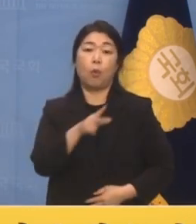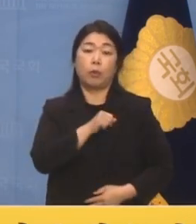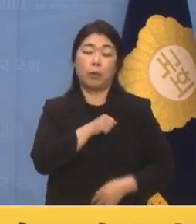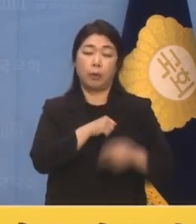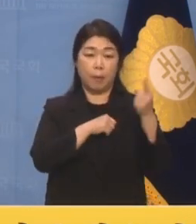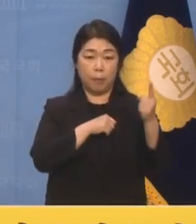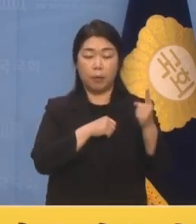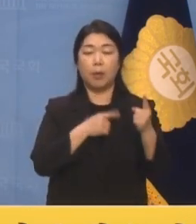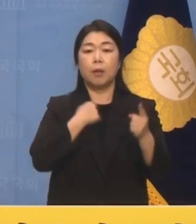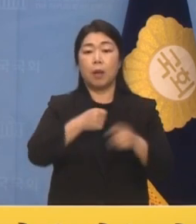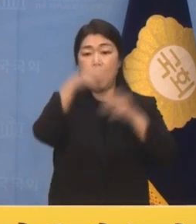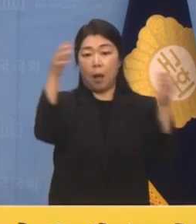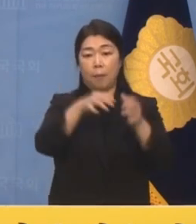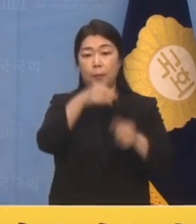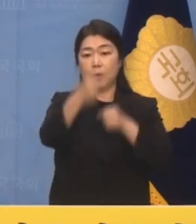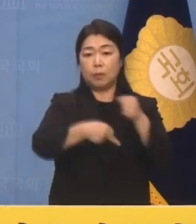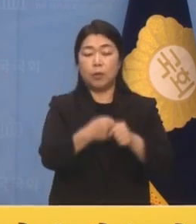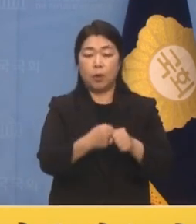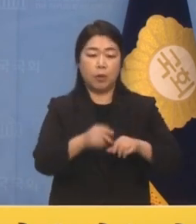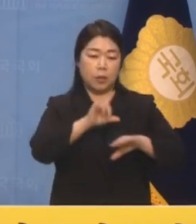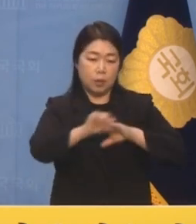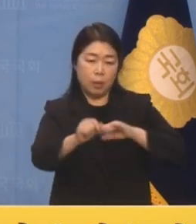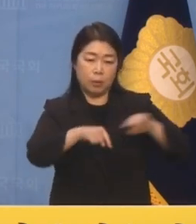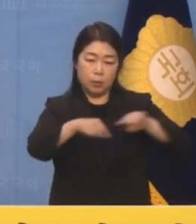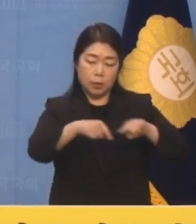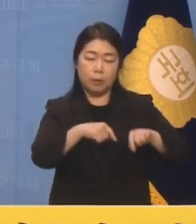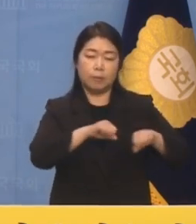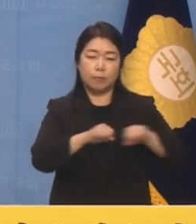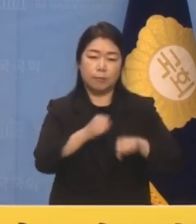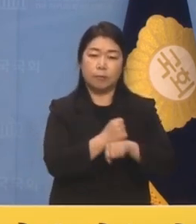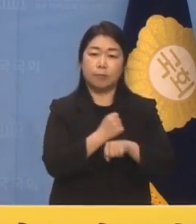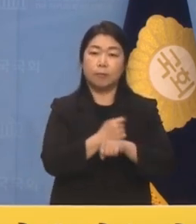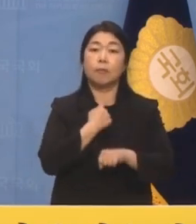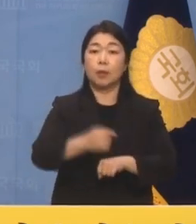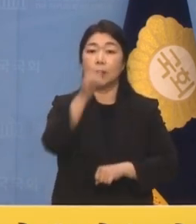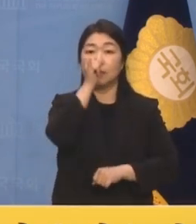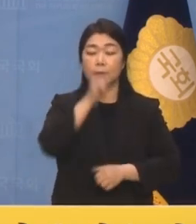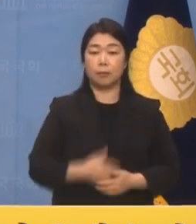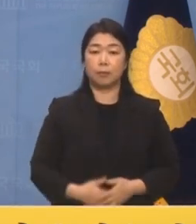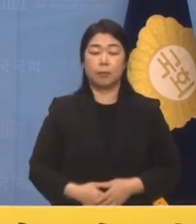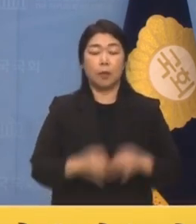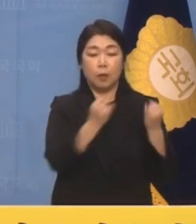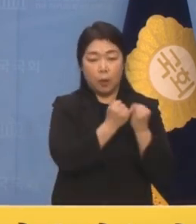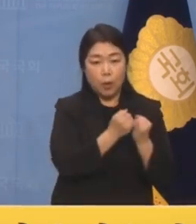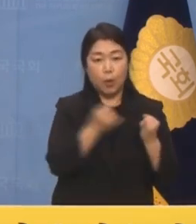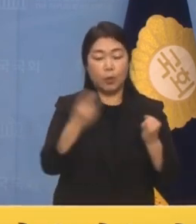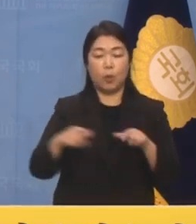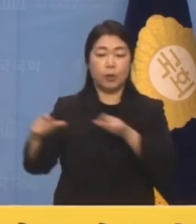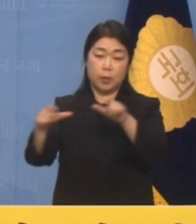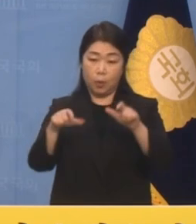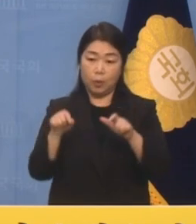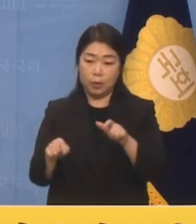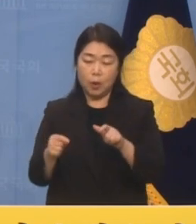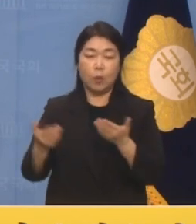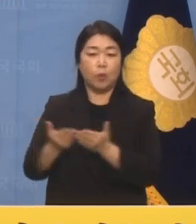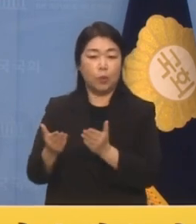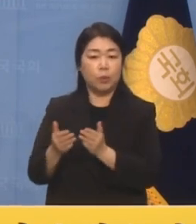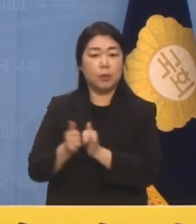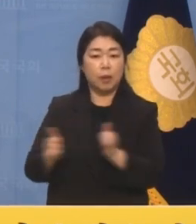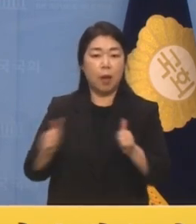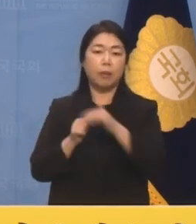그래서 12년의 지방의회에서의 의정 활동을 가진 분입니다. 여성으로서, 지역으로서, 또